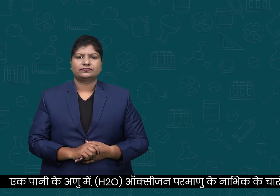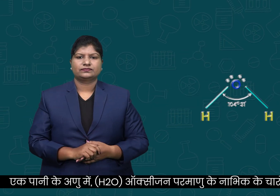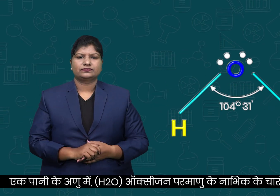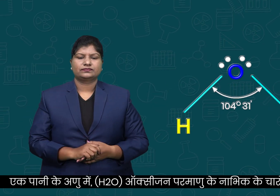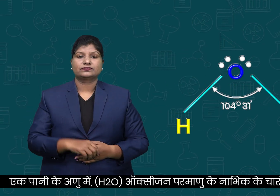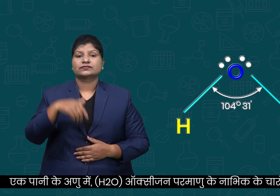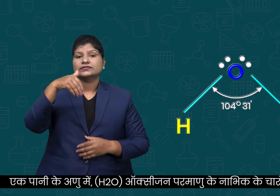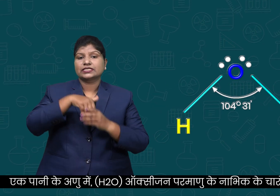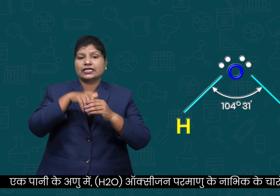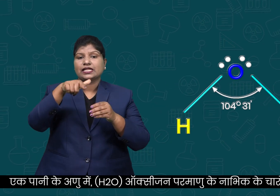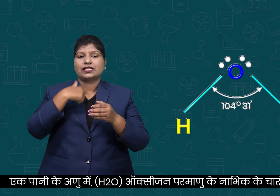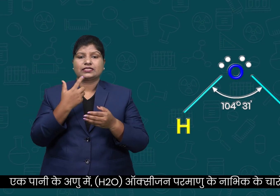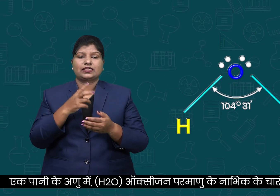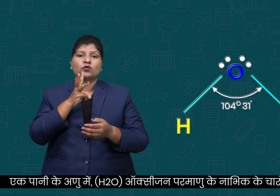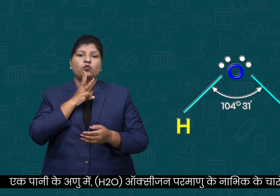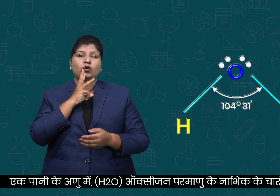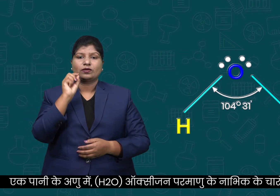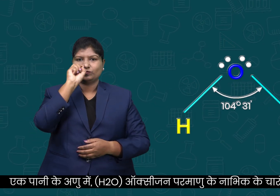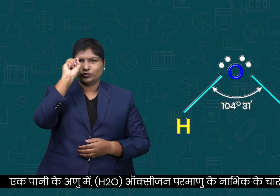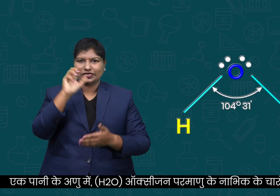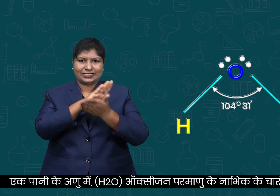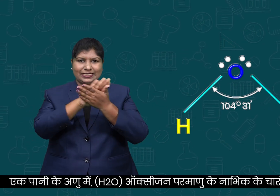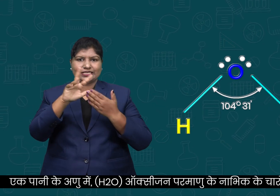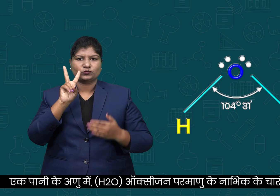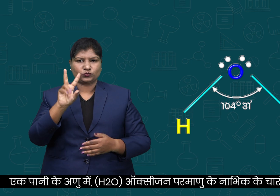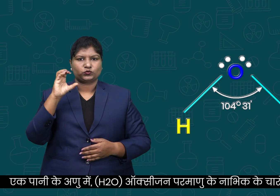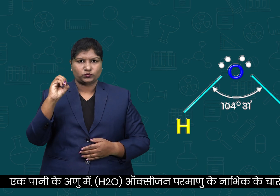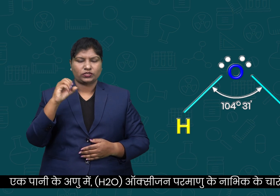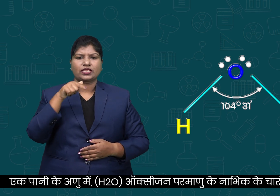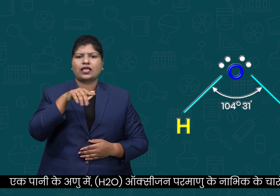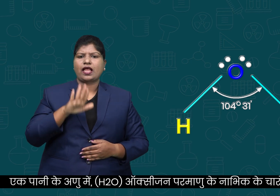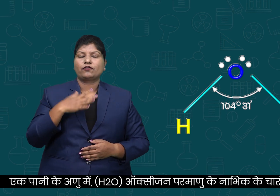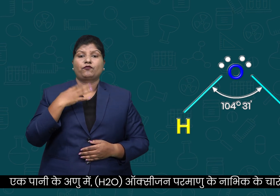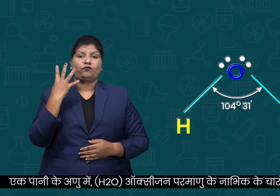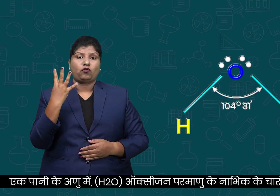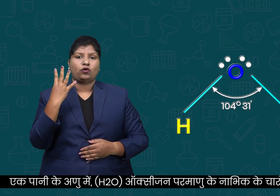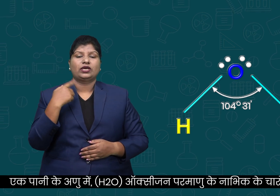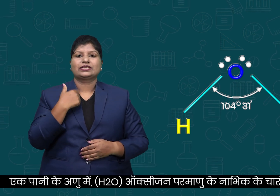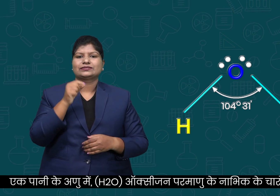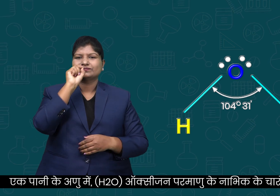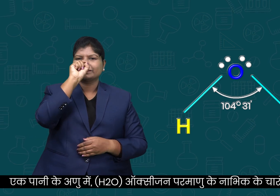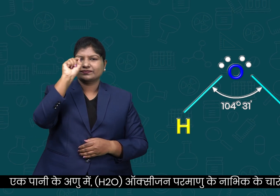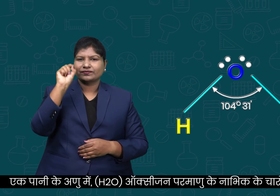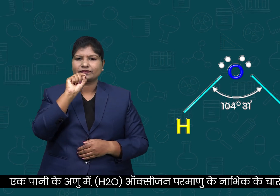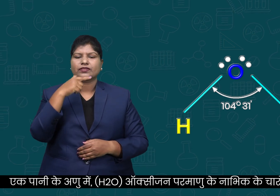एक पानी के अणु में H2O ऑक्सीजन परमाणु के नाभिक के चारों ओर 4 विद्युत